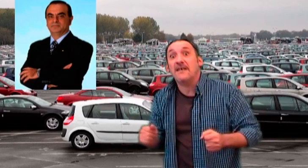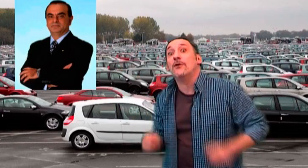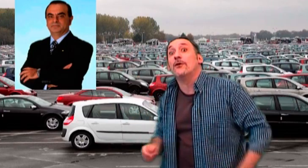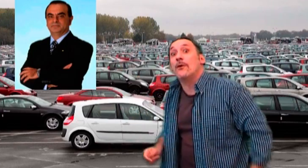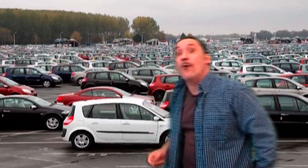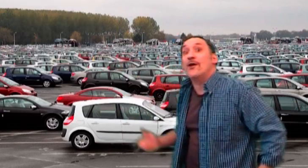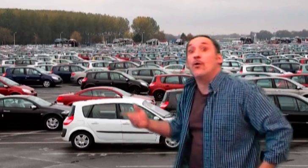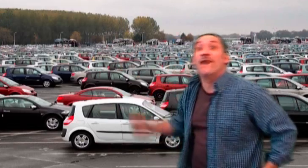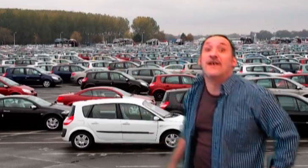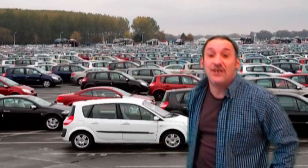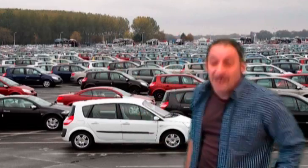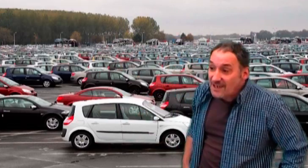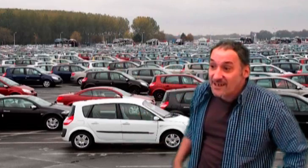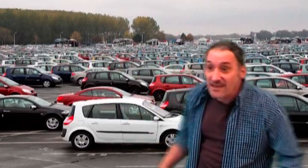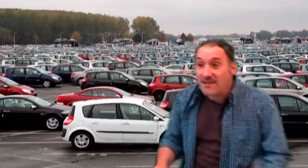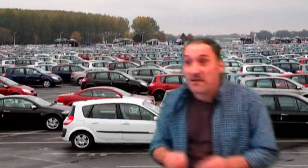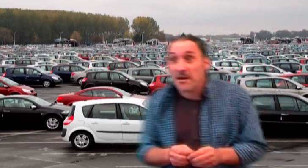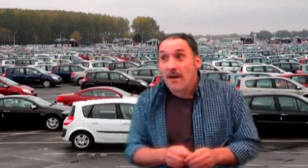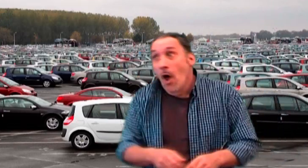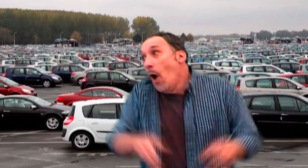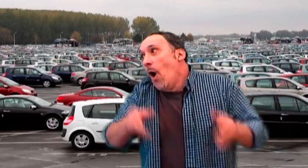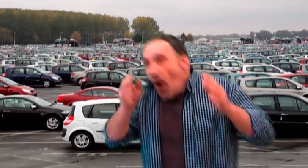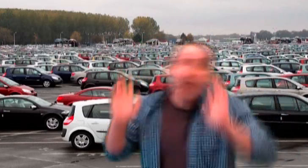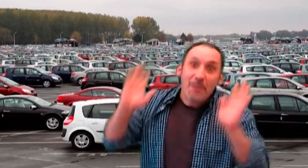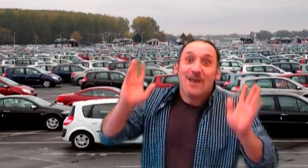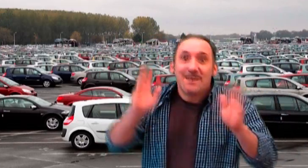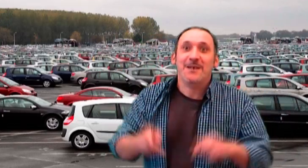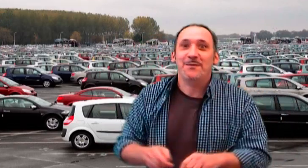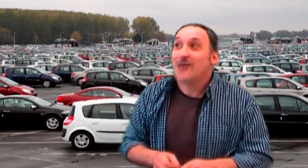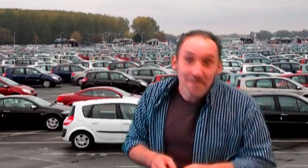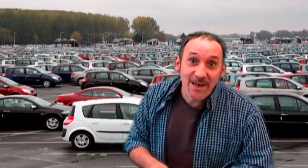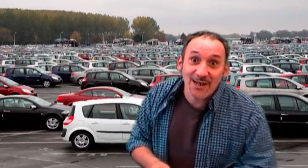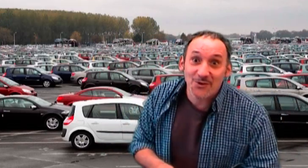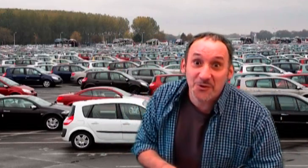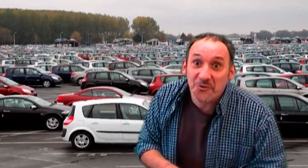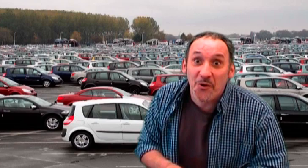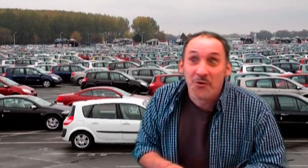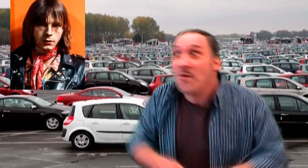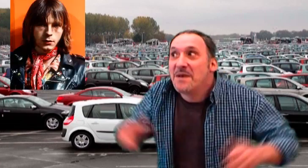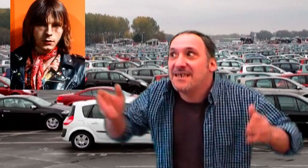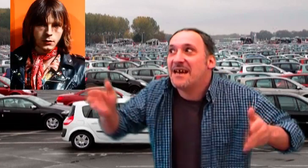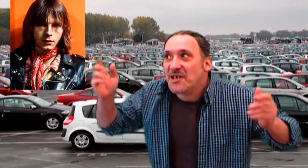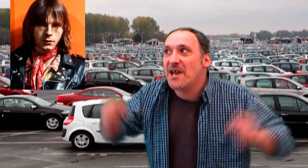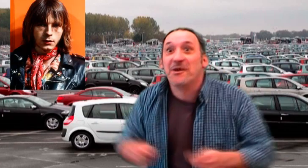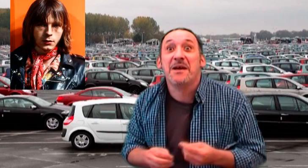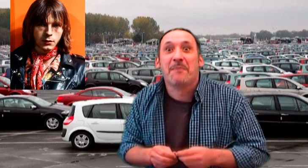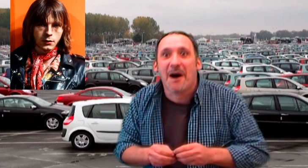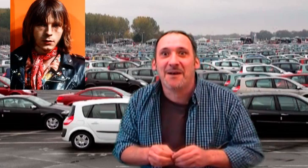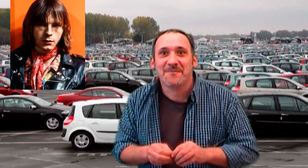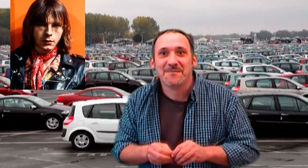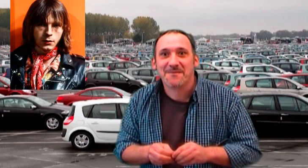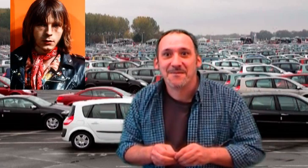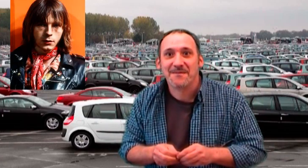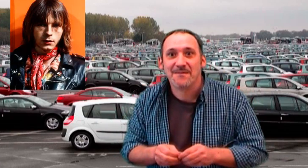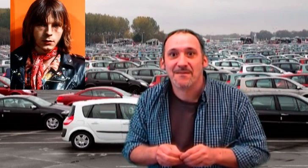Nadine Morano réfléchit et dit « En principe, j'aime bien les chansons de Renault, mais celle-là, je la connais pas. »